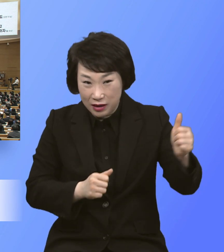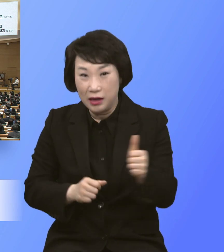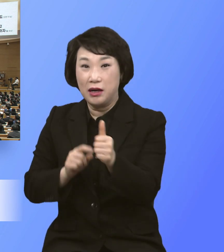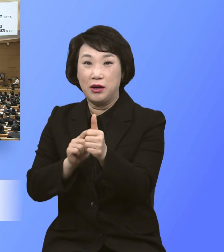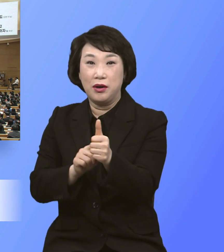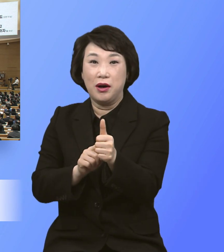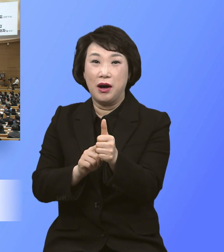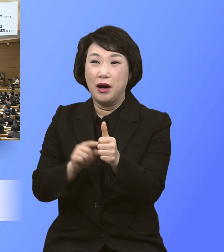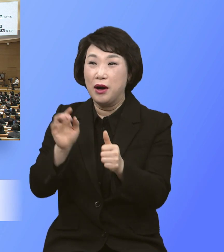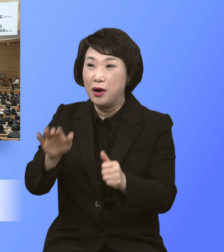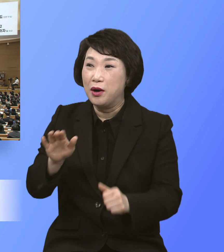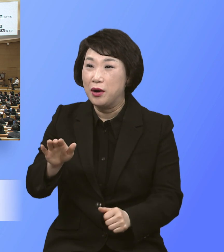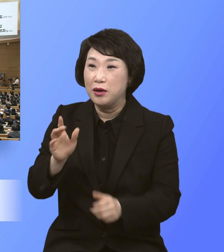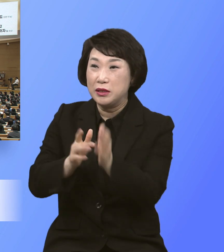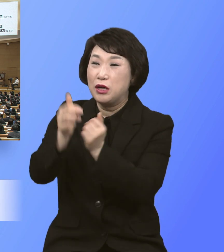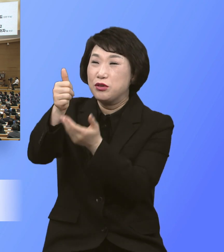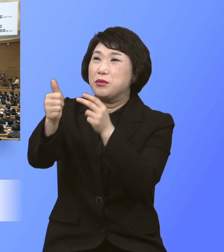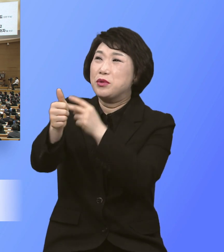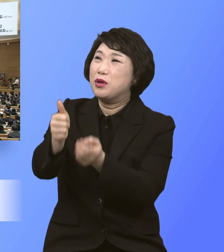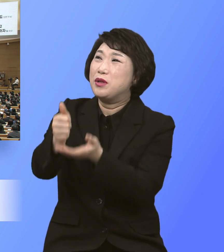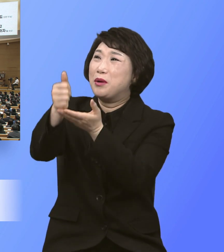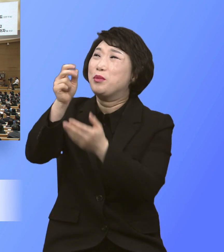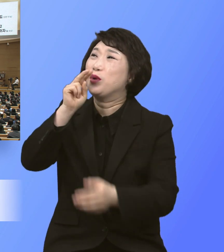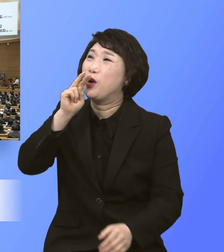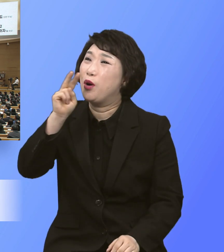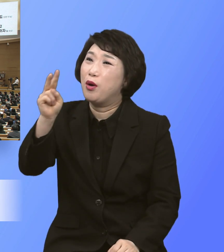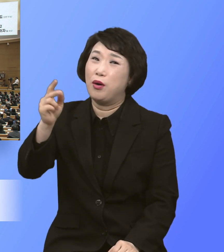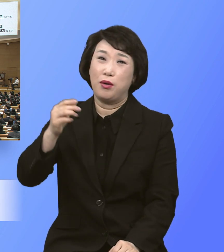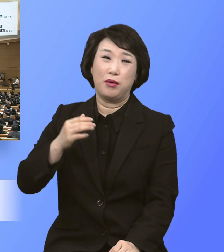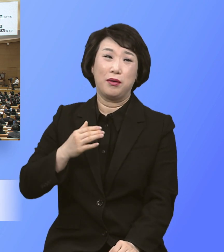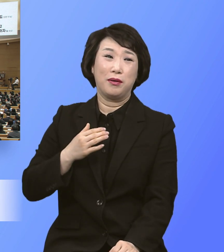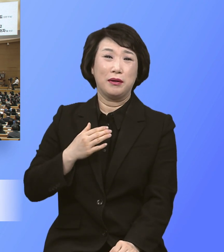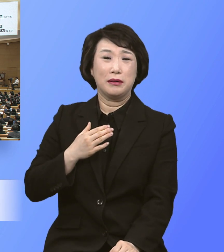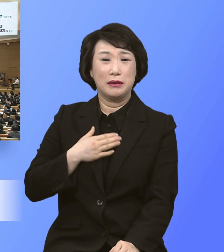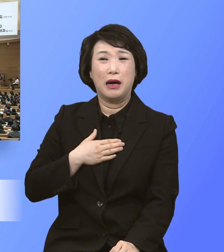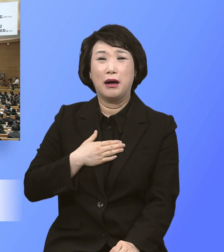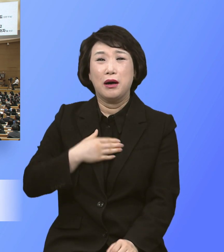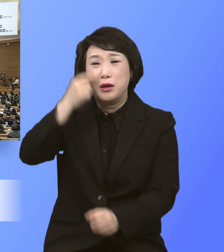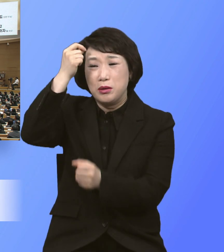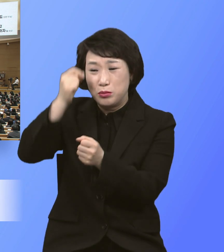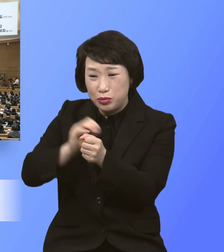쫓아오면서 예수 선생이여, 나를